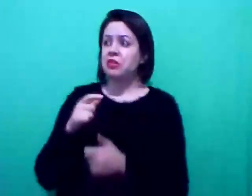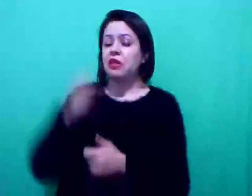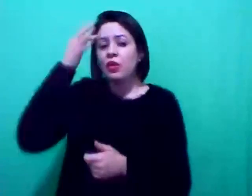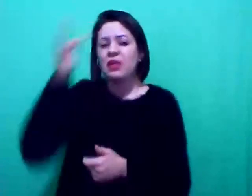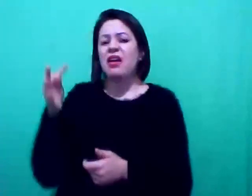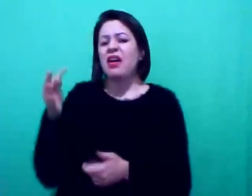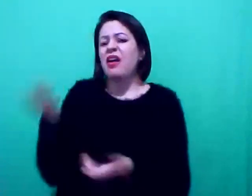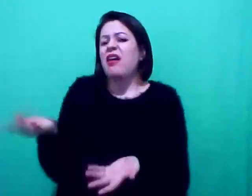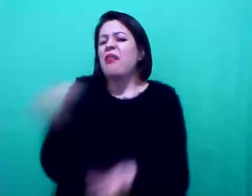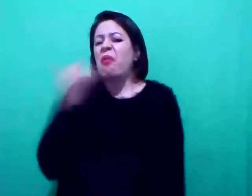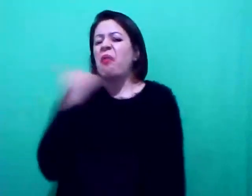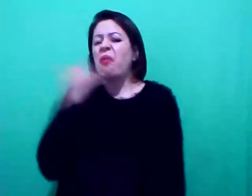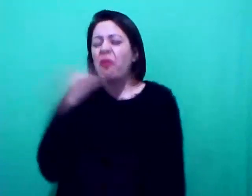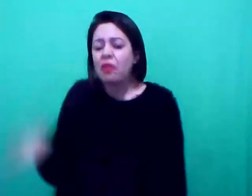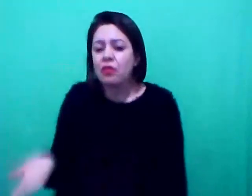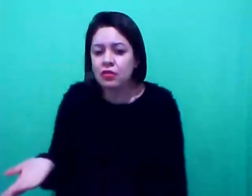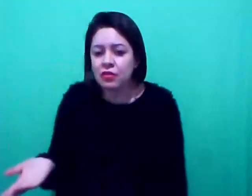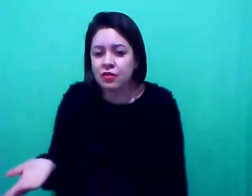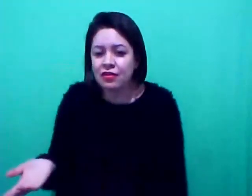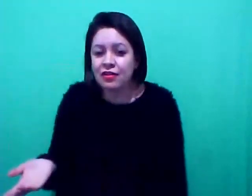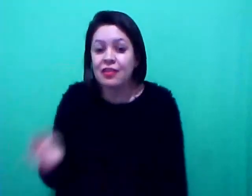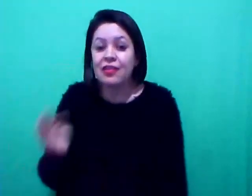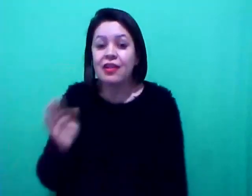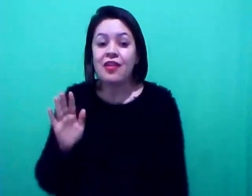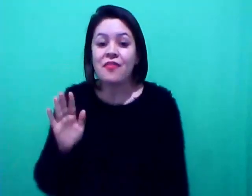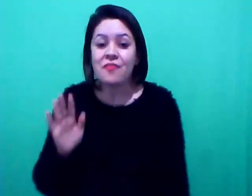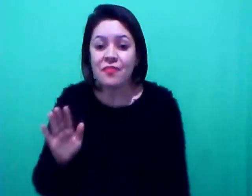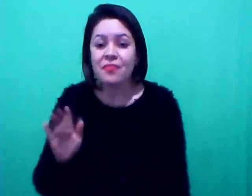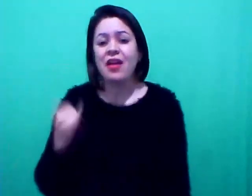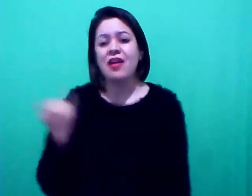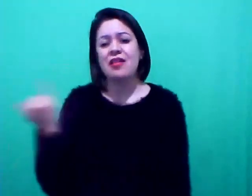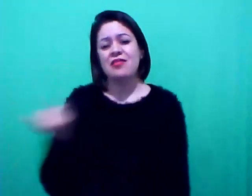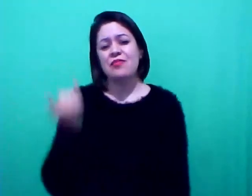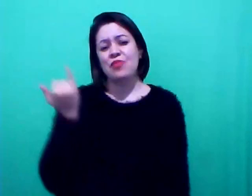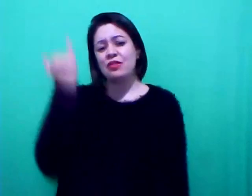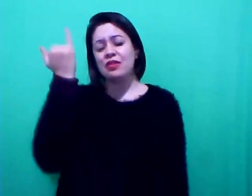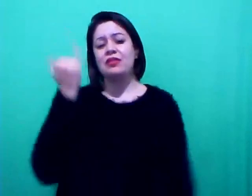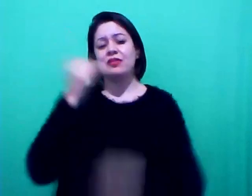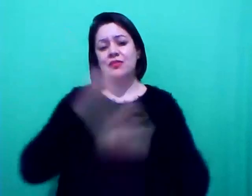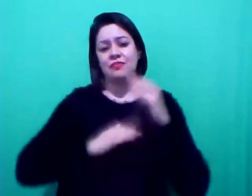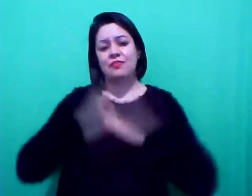né? Na teoria vocês já sabem e tudo mais. Mas o que que é importante?